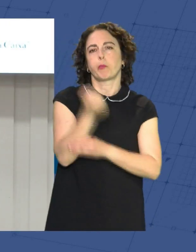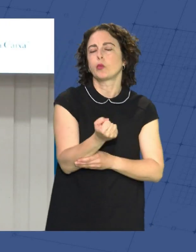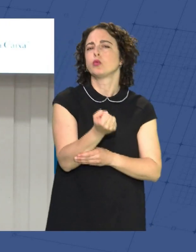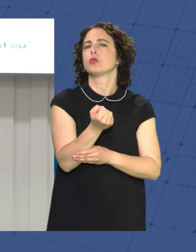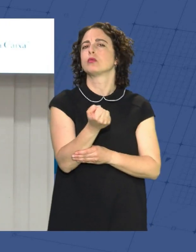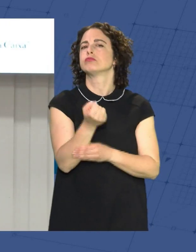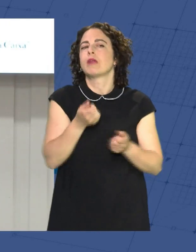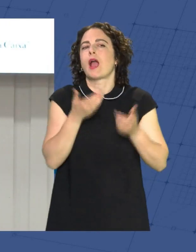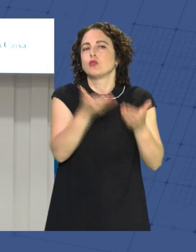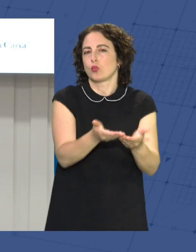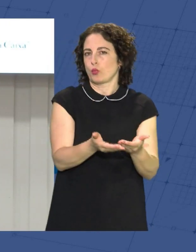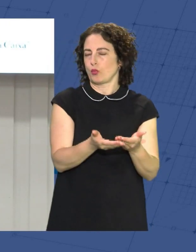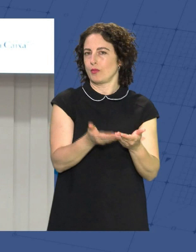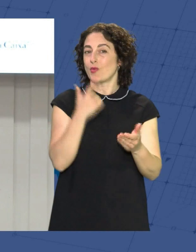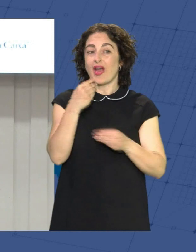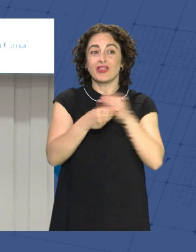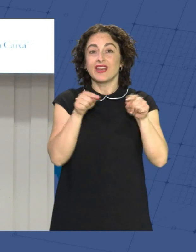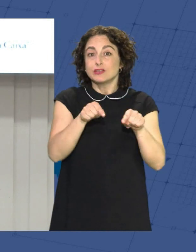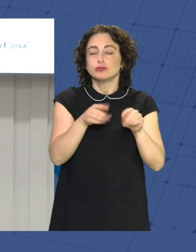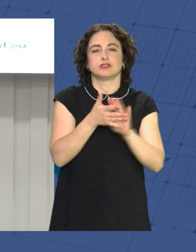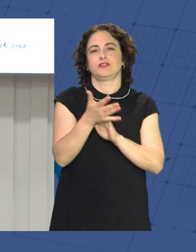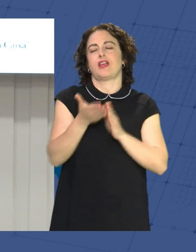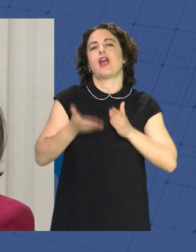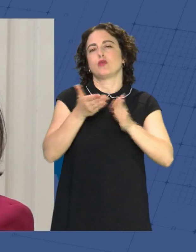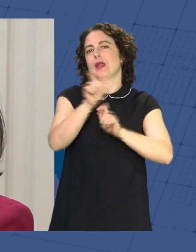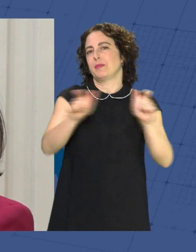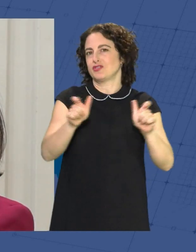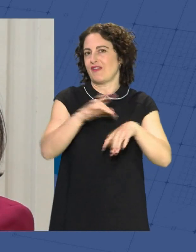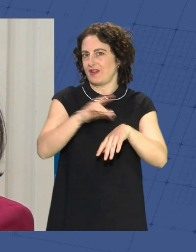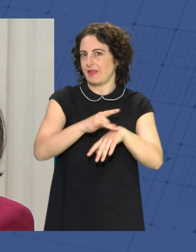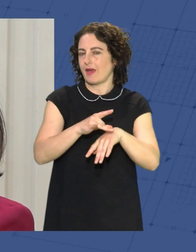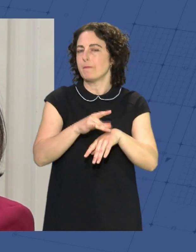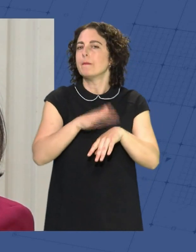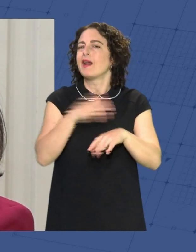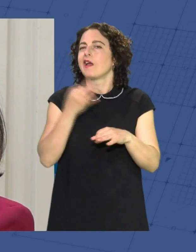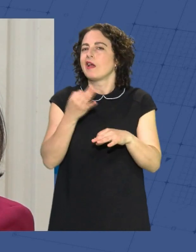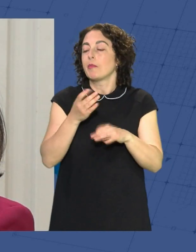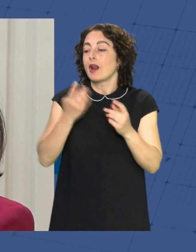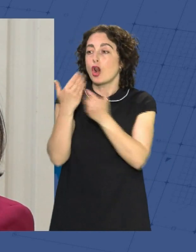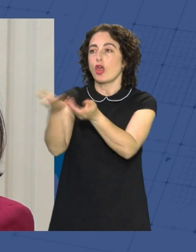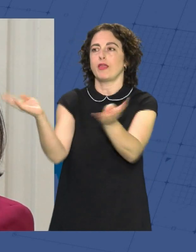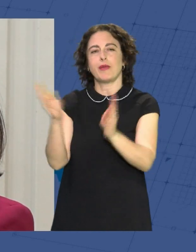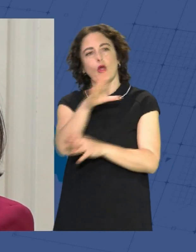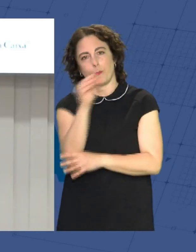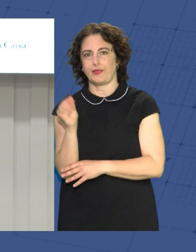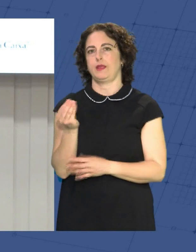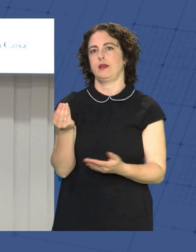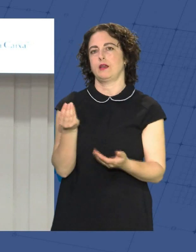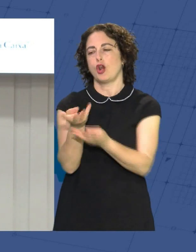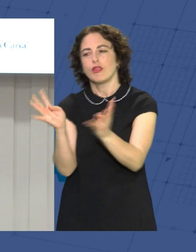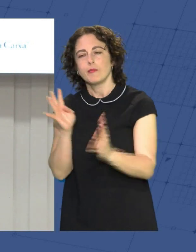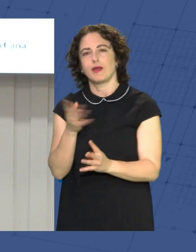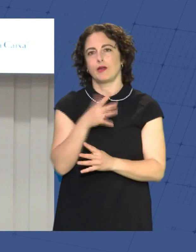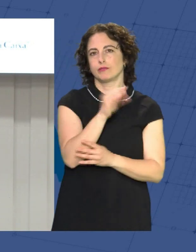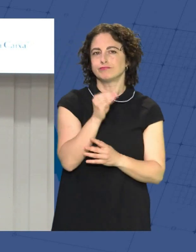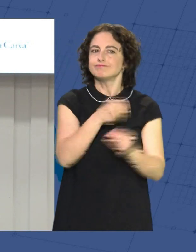ayuden, porque hacer esto significa ayudar a las personas que están enfermas, ¿para qué? Para que los demás os comprendan, para que los demás se os pongan